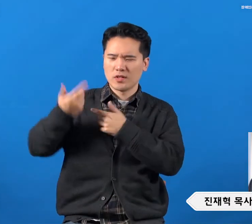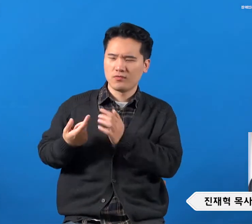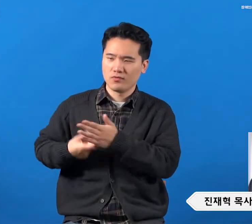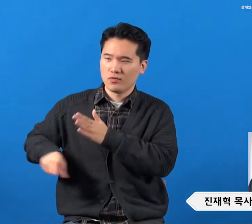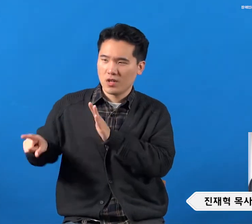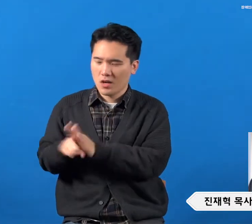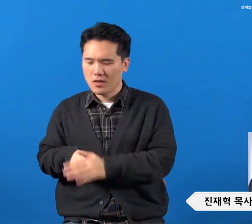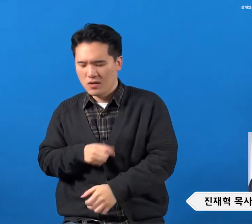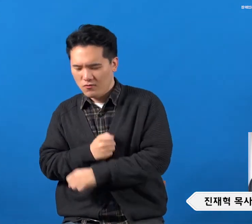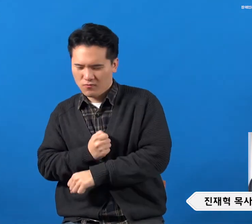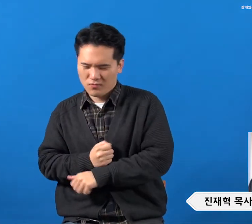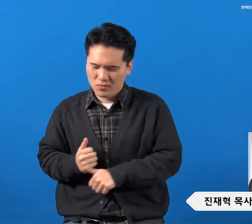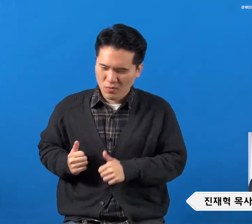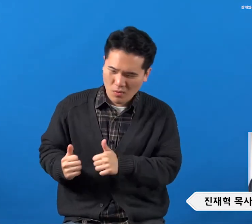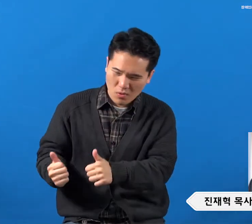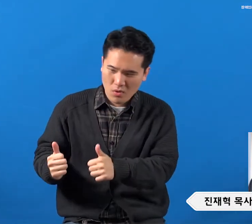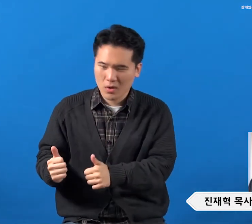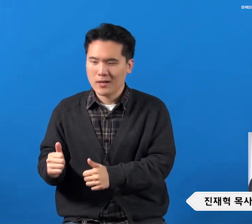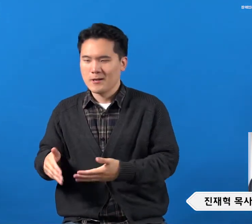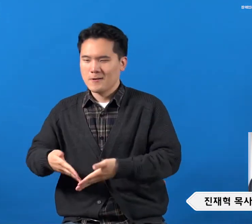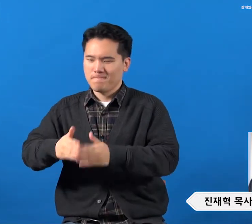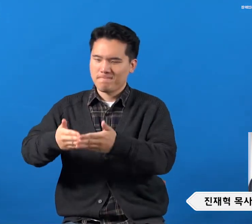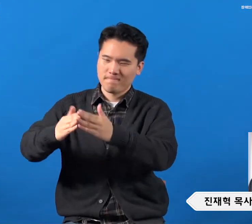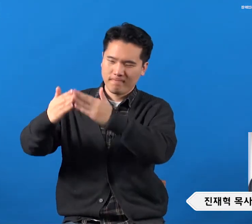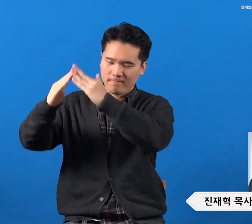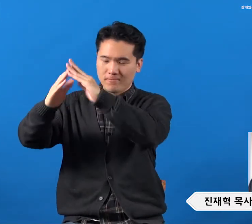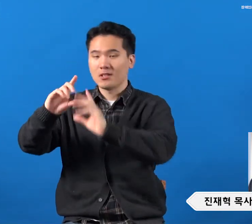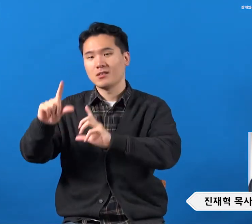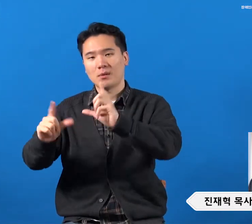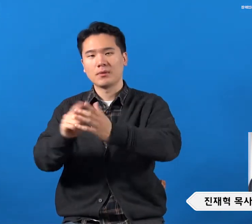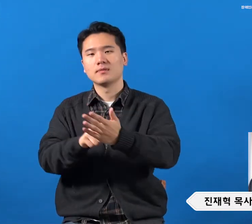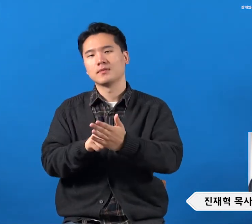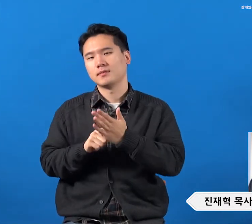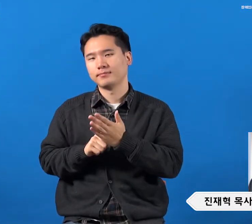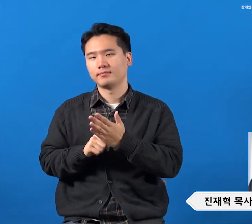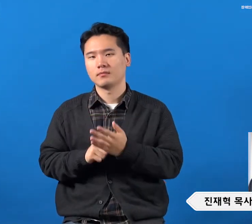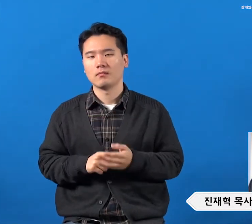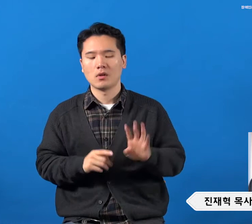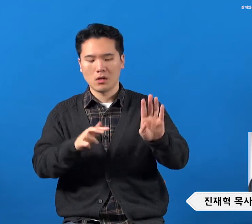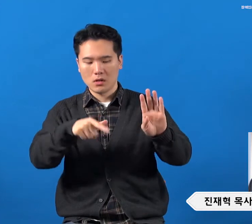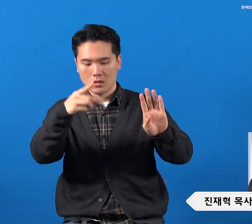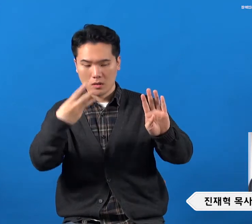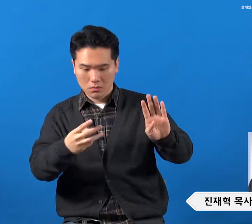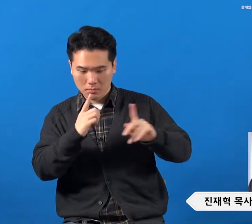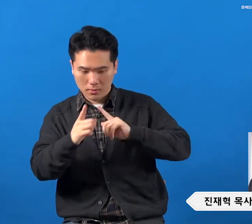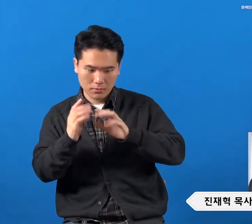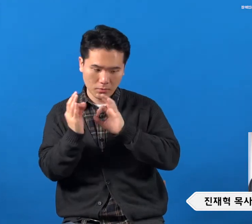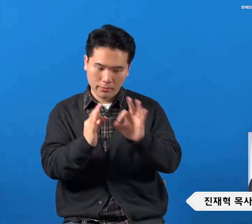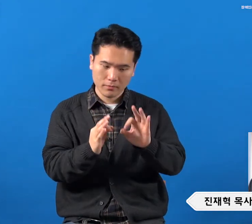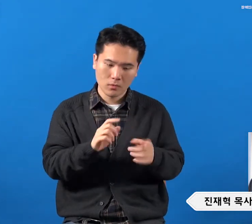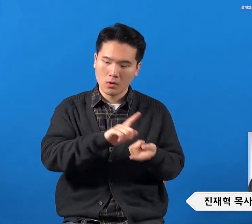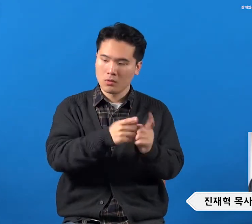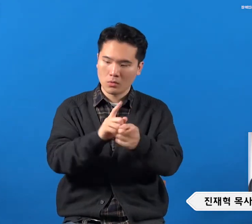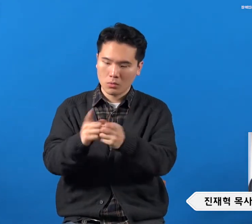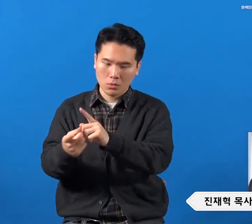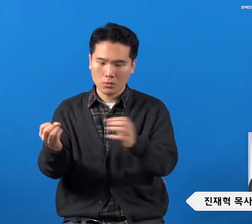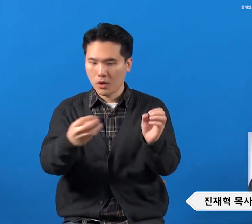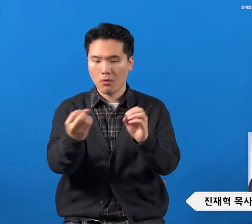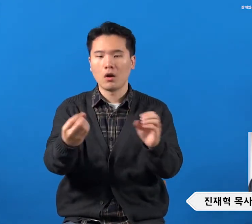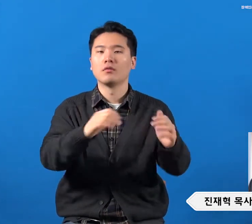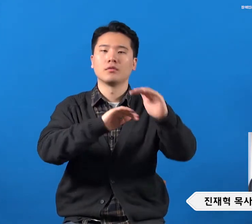향해 탑을 쌓는 장면이 등장합니다. 4절 말씀을 보니까 그들이 서로를 향해서